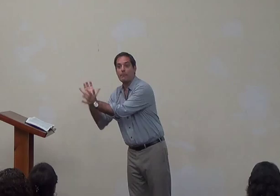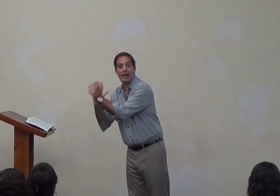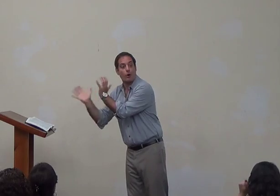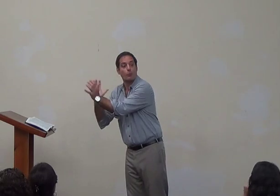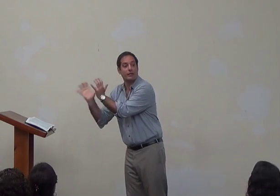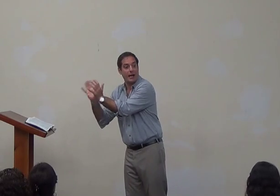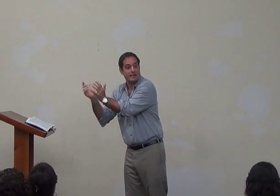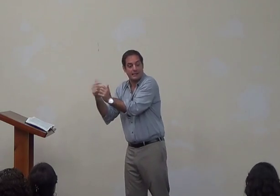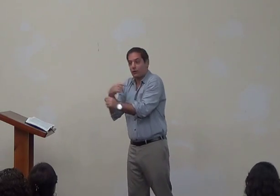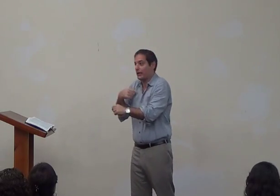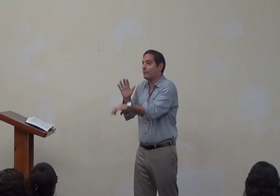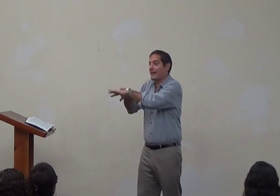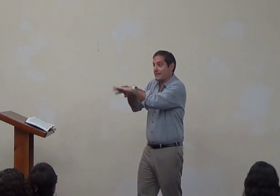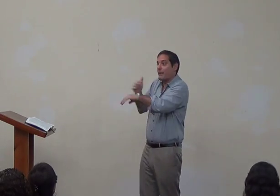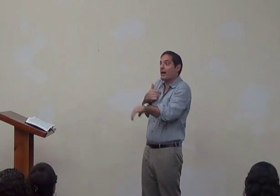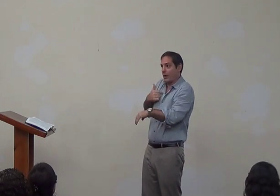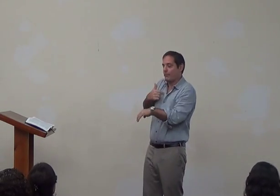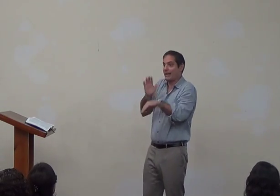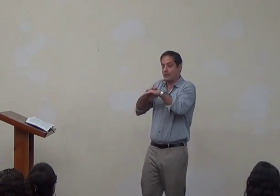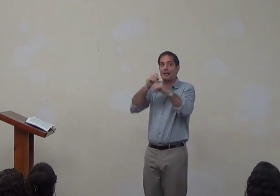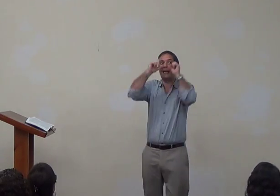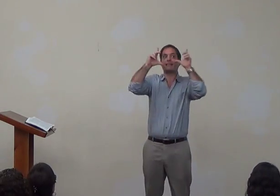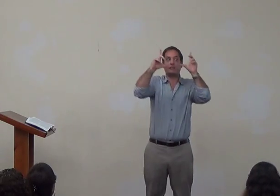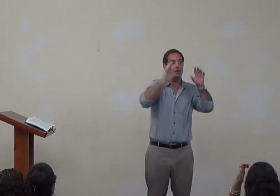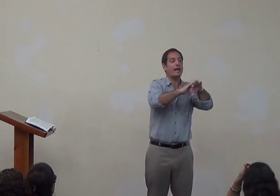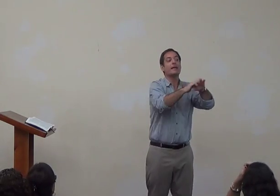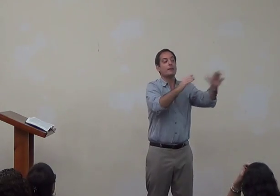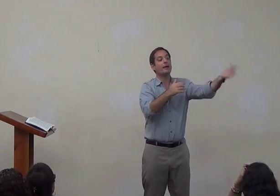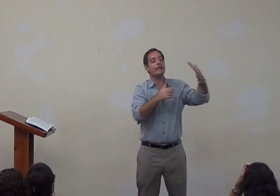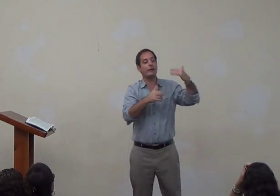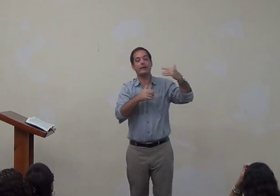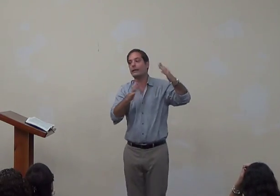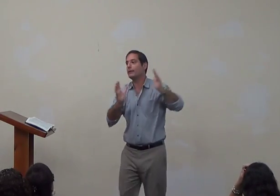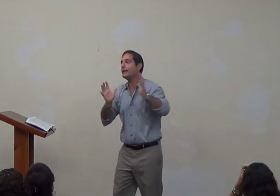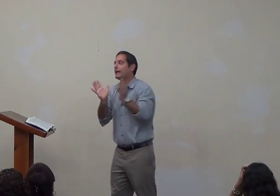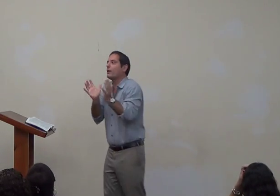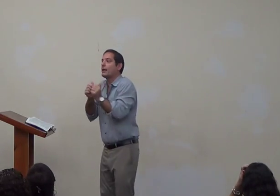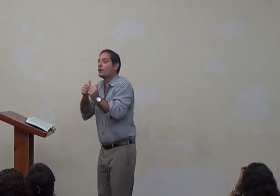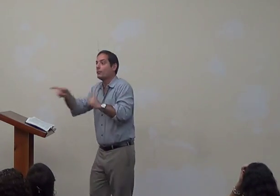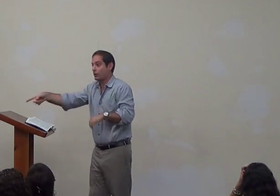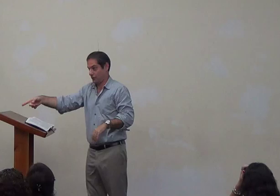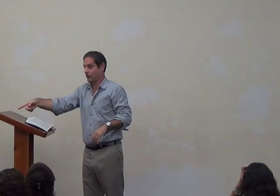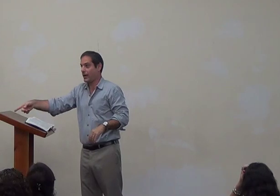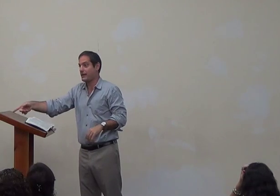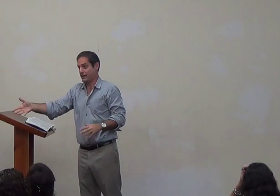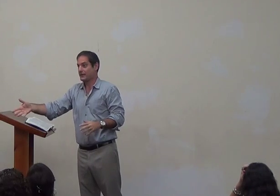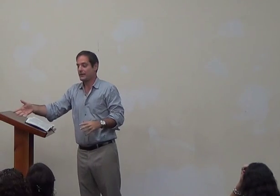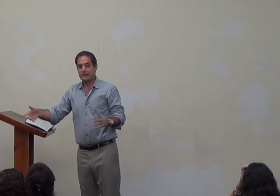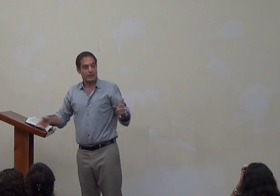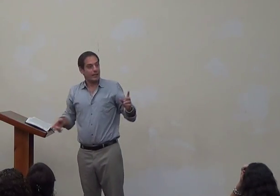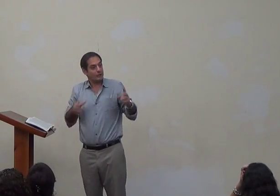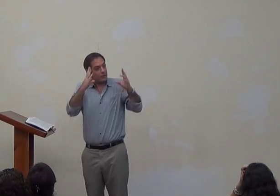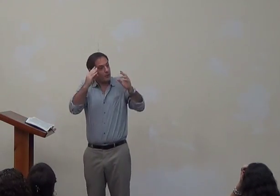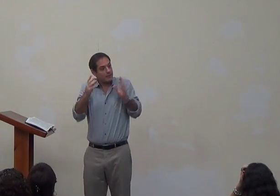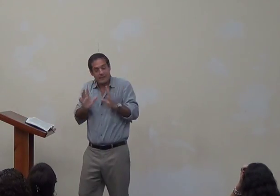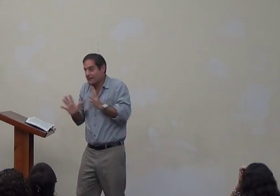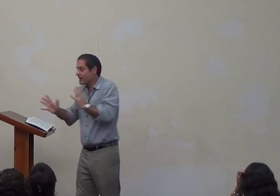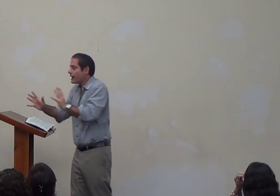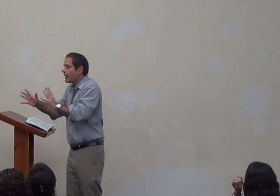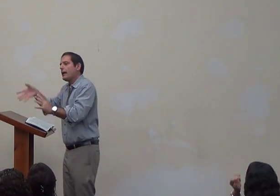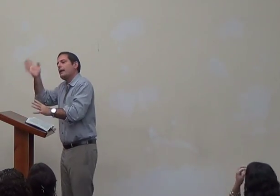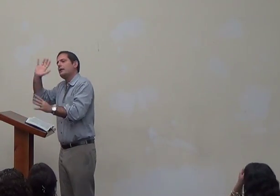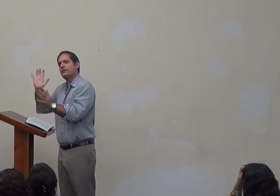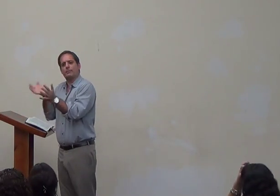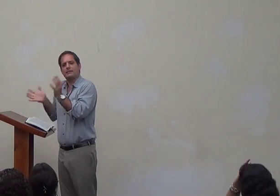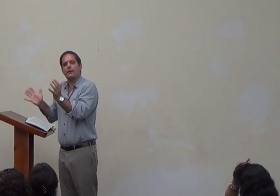zarza, ¿qué?, para comunicarse con él, para llamarlo ahí, para llamarle la atención ahí, vení, que quiero hablar con vos, ¿ok? Entonces Moisés se